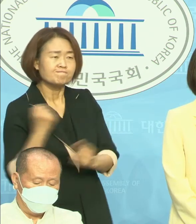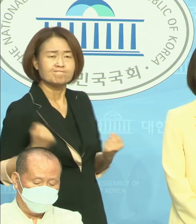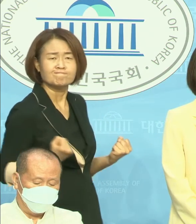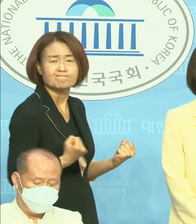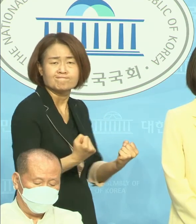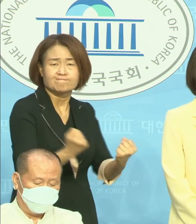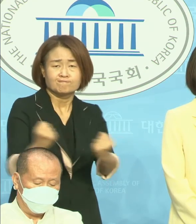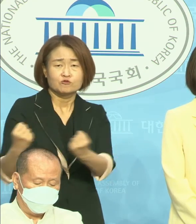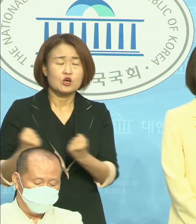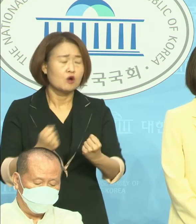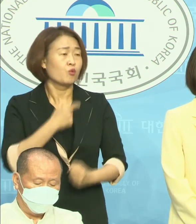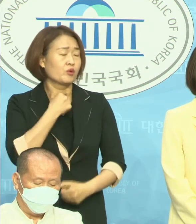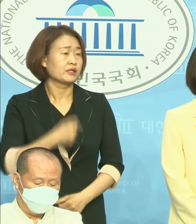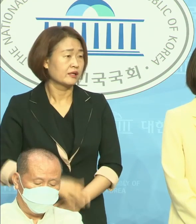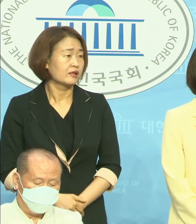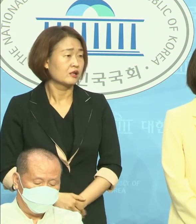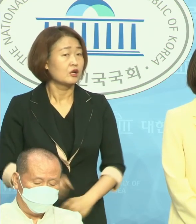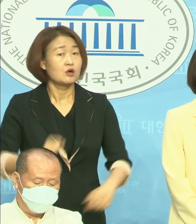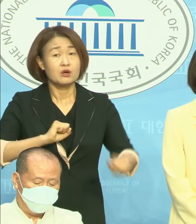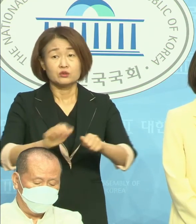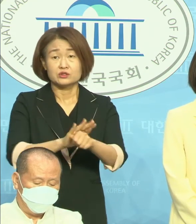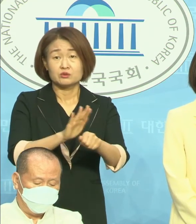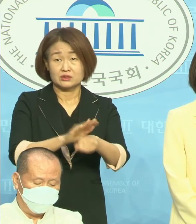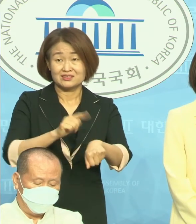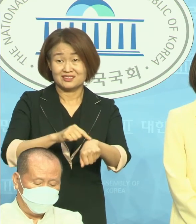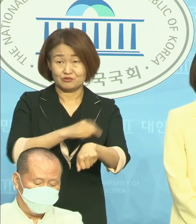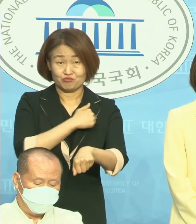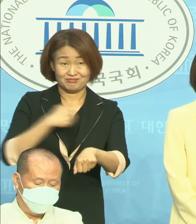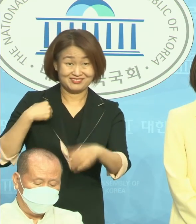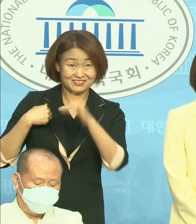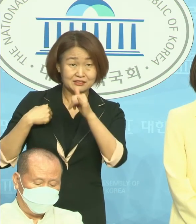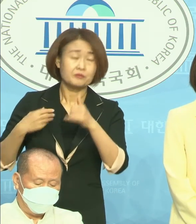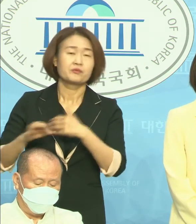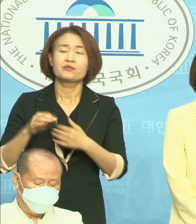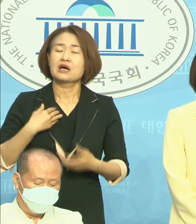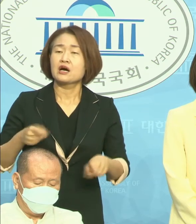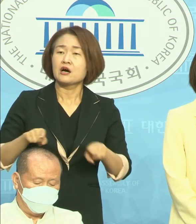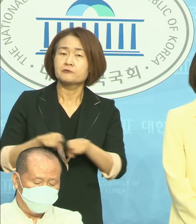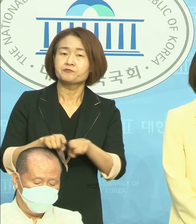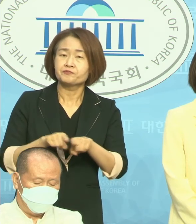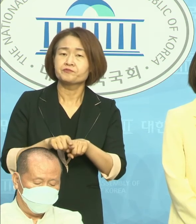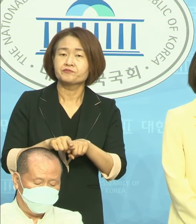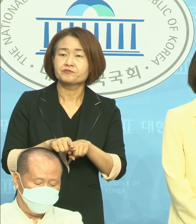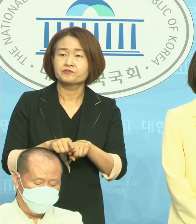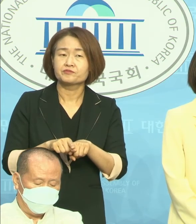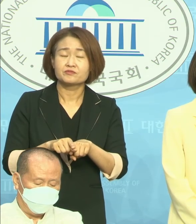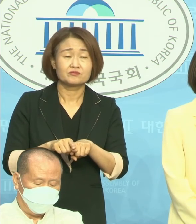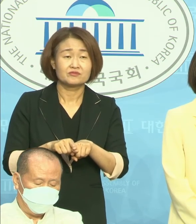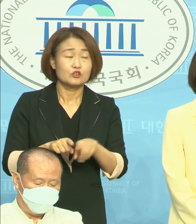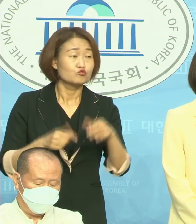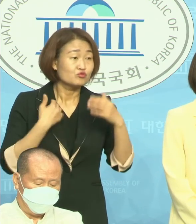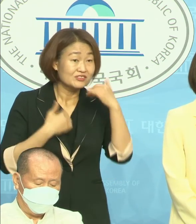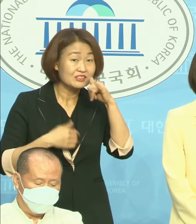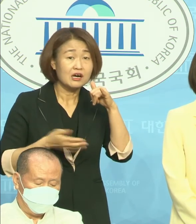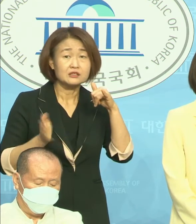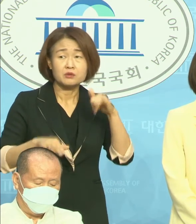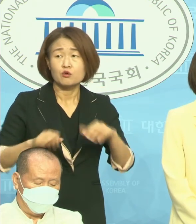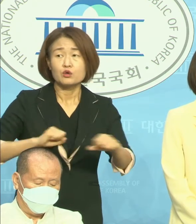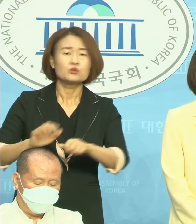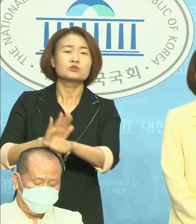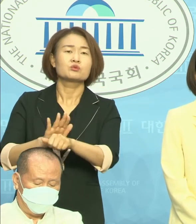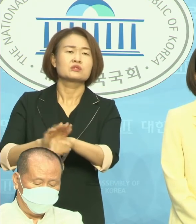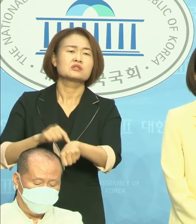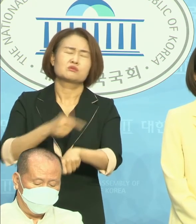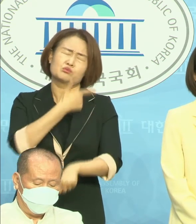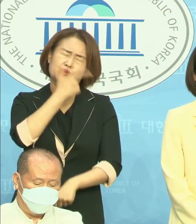것이다 활동 전 시간만 있다면 나 학교 해줄 사람이 있지만 지금 나에게는 활동 지원 시간이